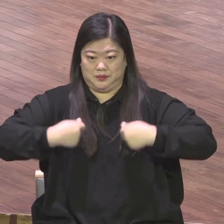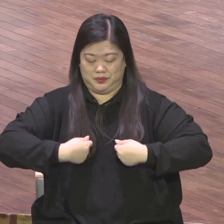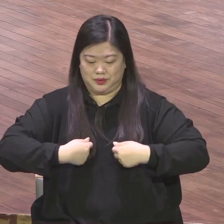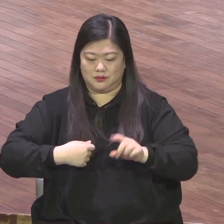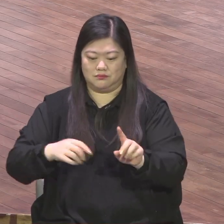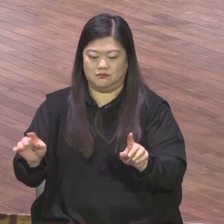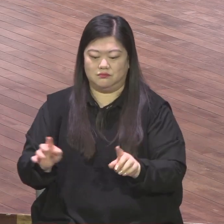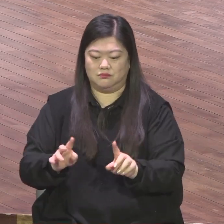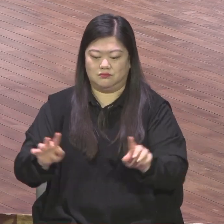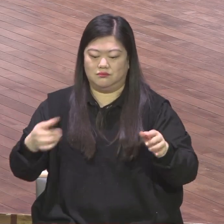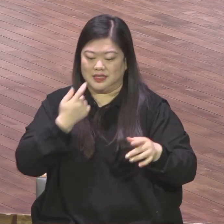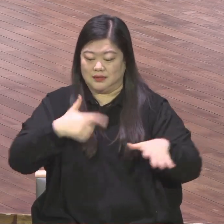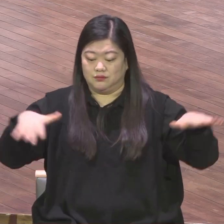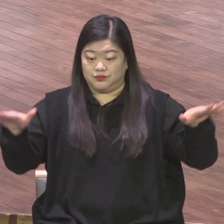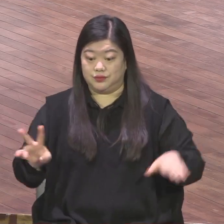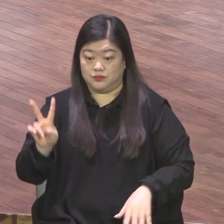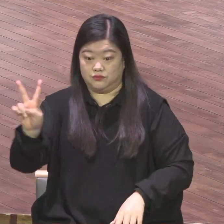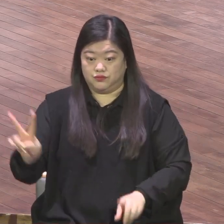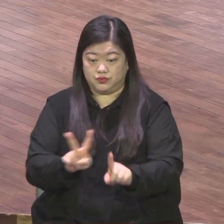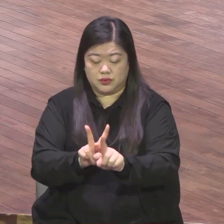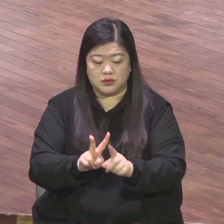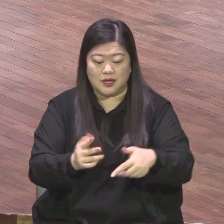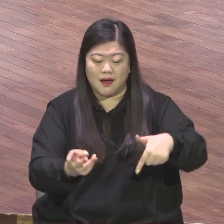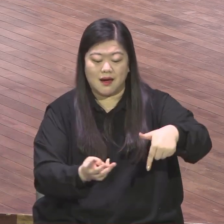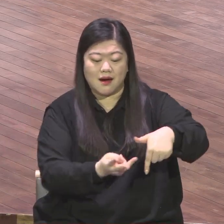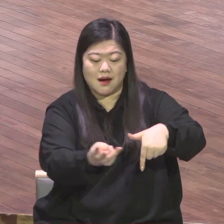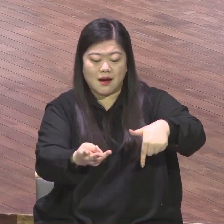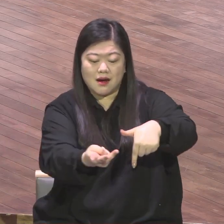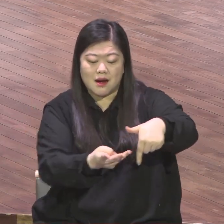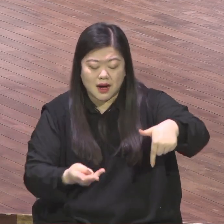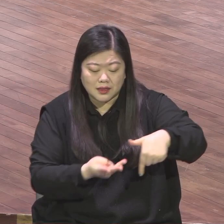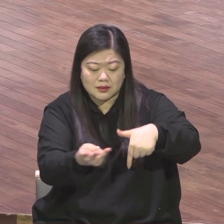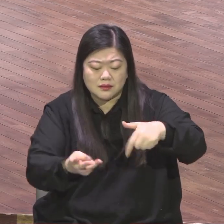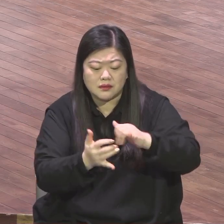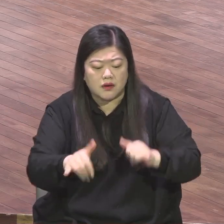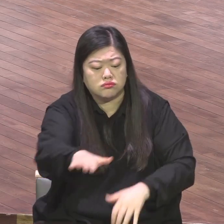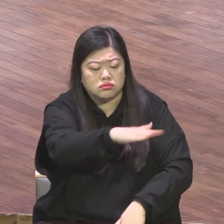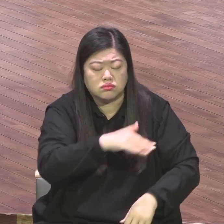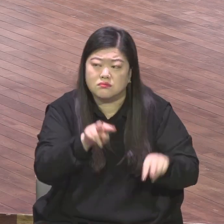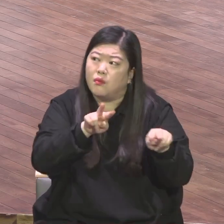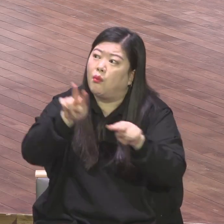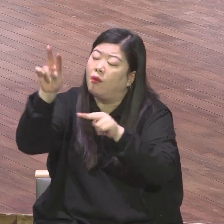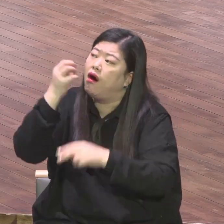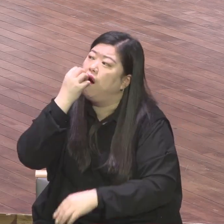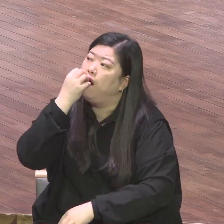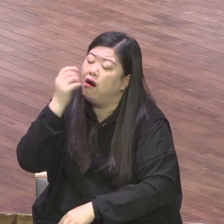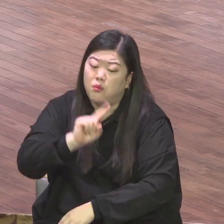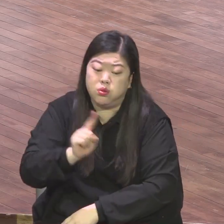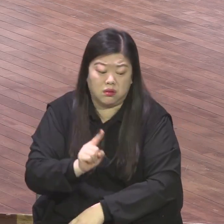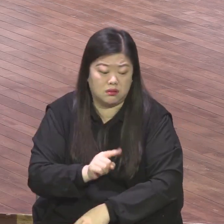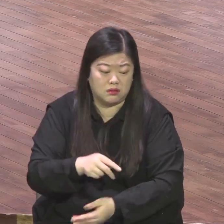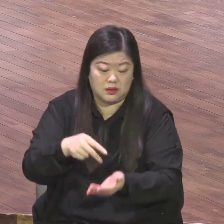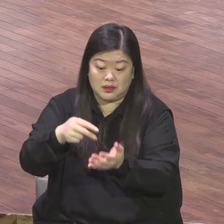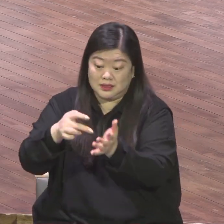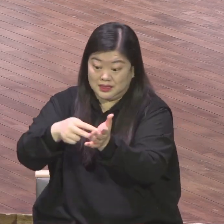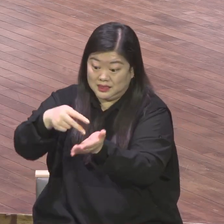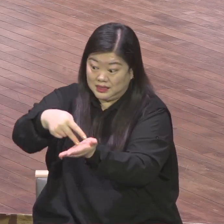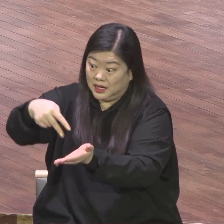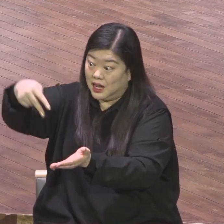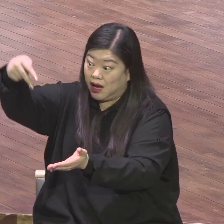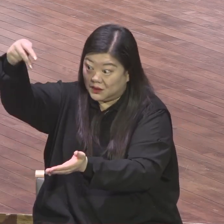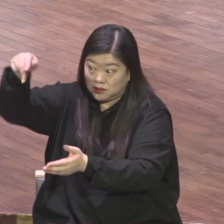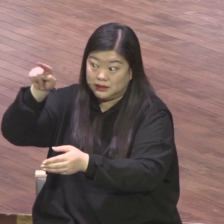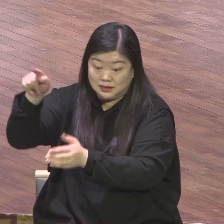이르되 갈릴리 사람들아 어찌하여 서서 하늘을 쳐다보느냐. 너희 가운데서 하늘로 올려지신 이